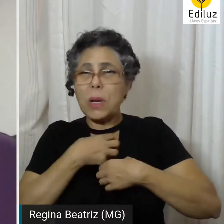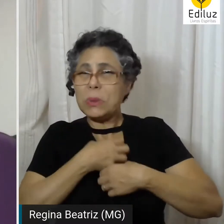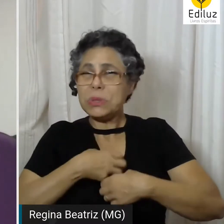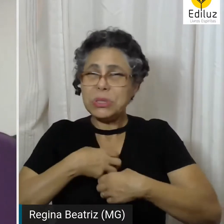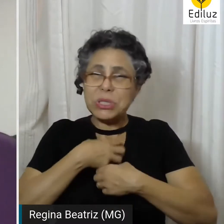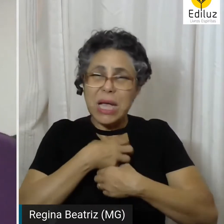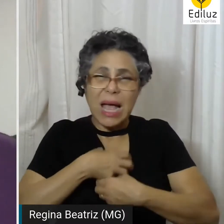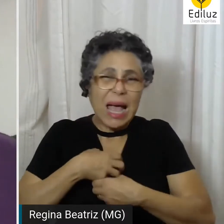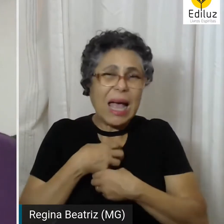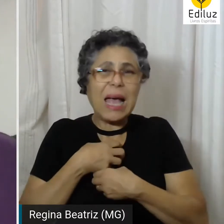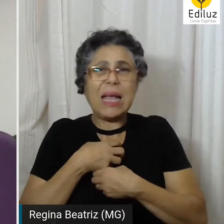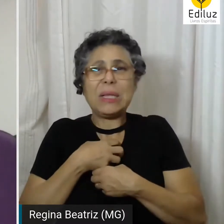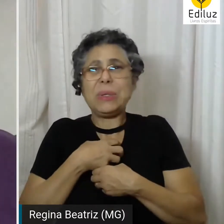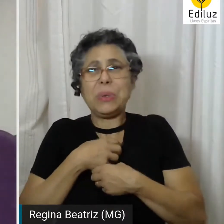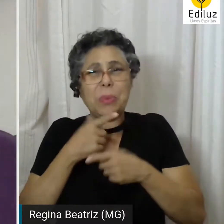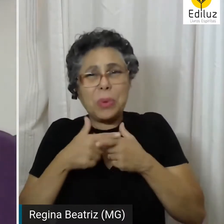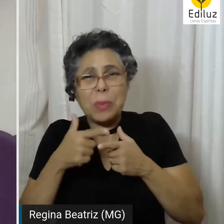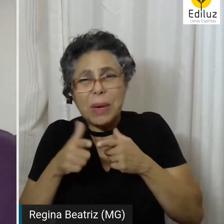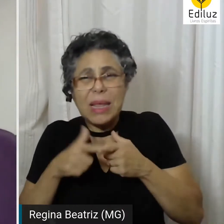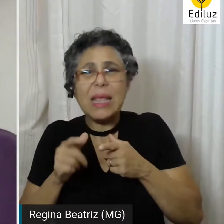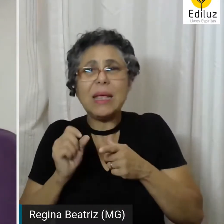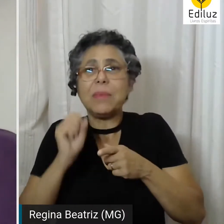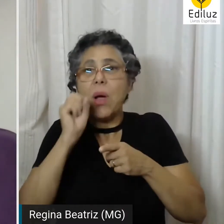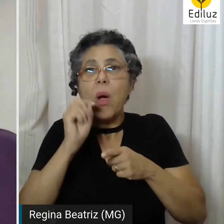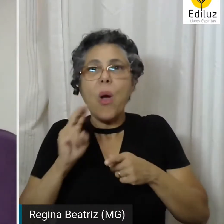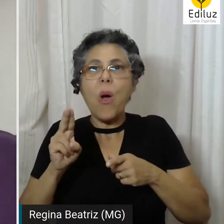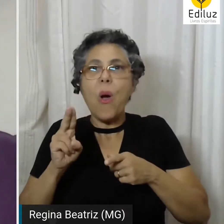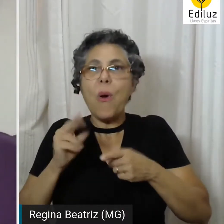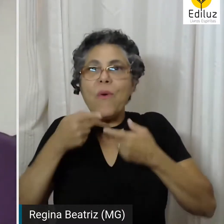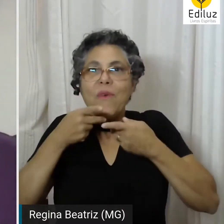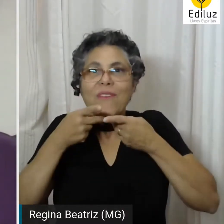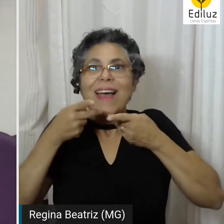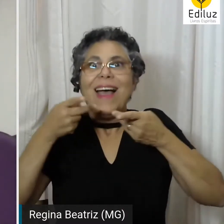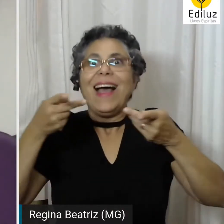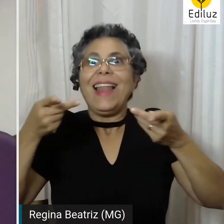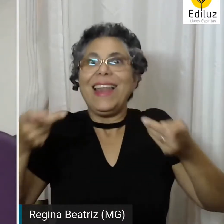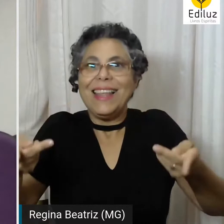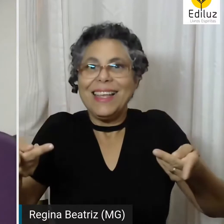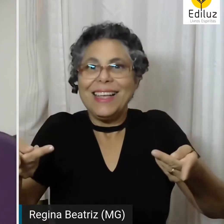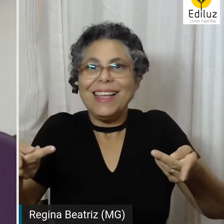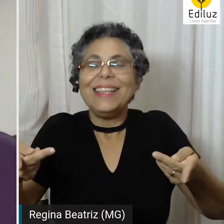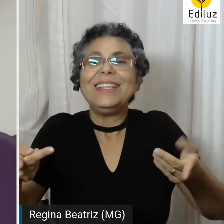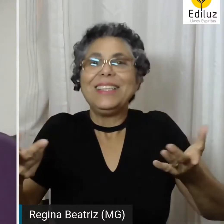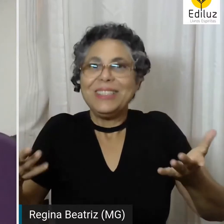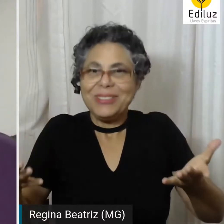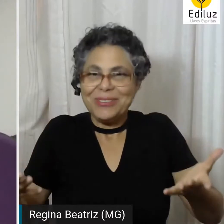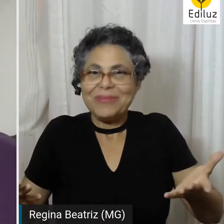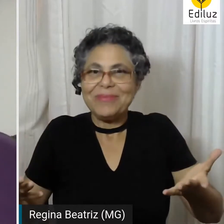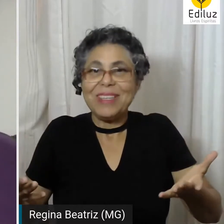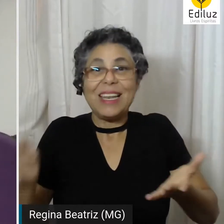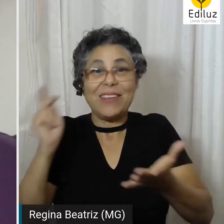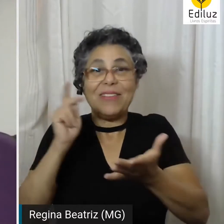da neurose, ou expressando que, na verdade,